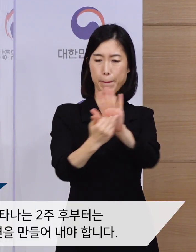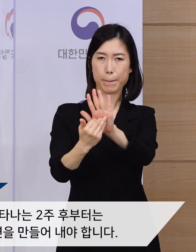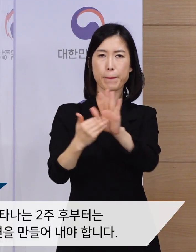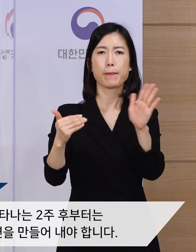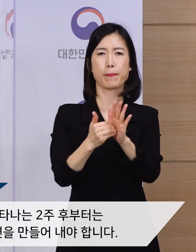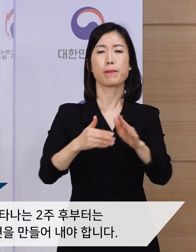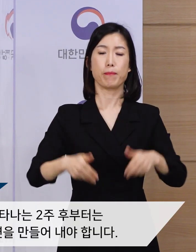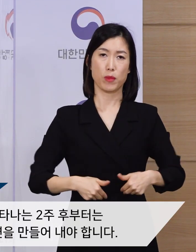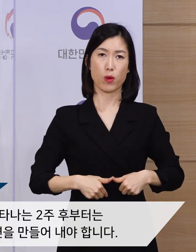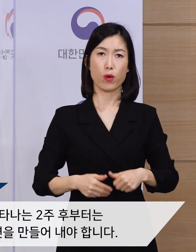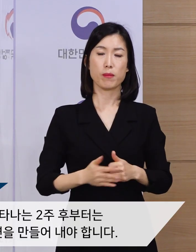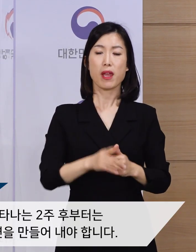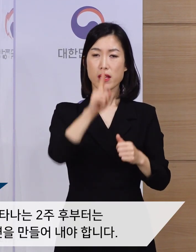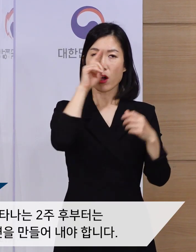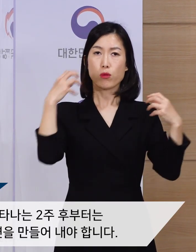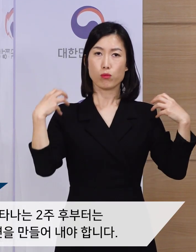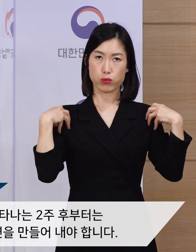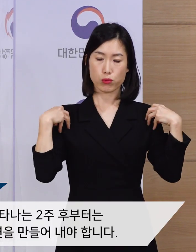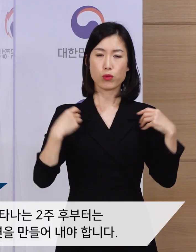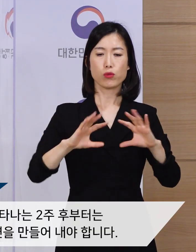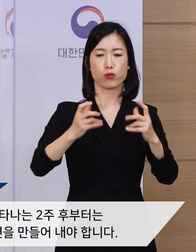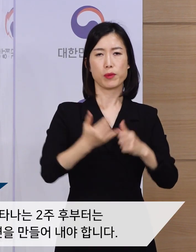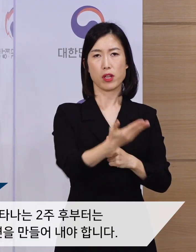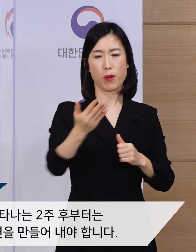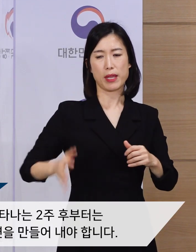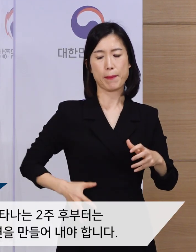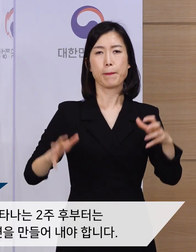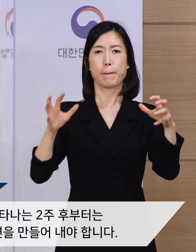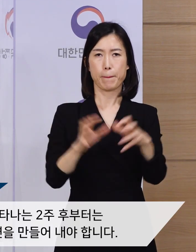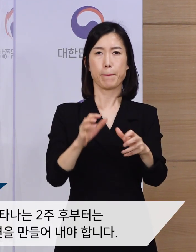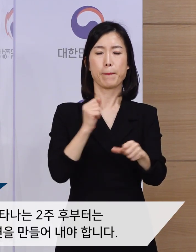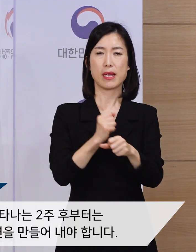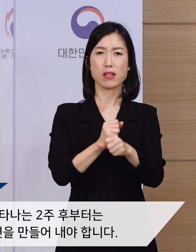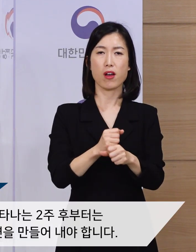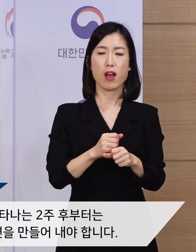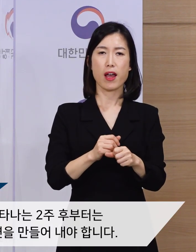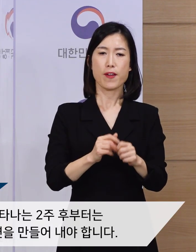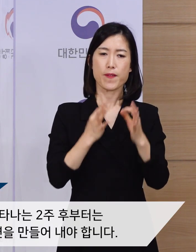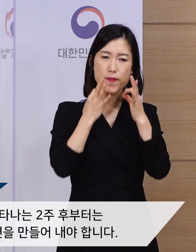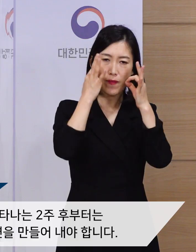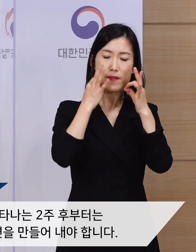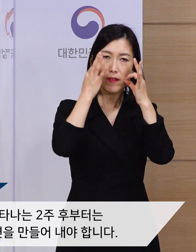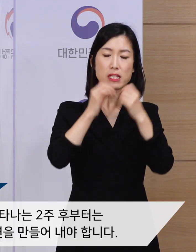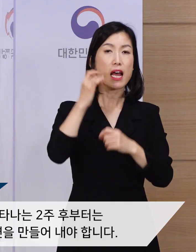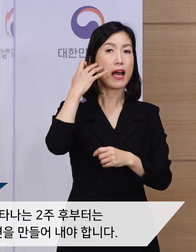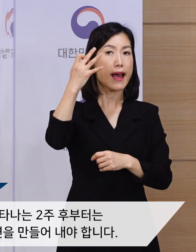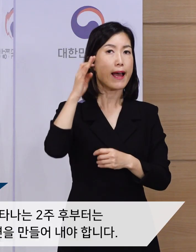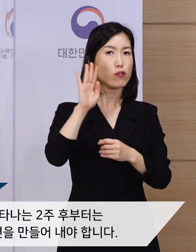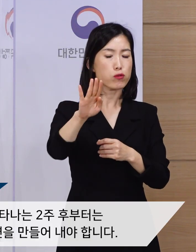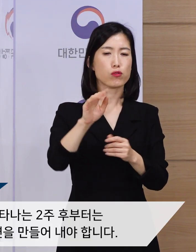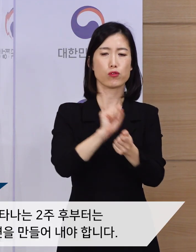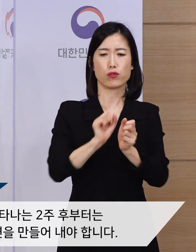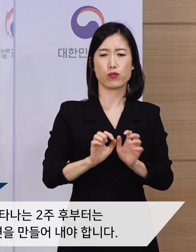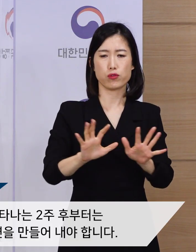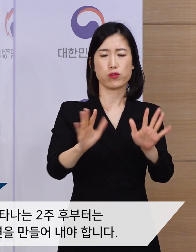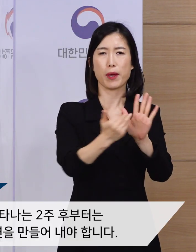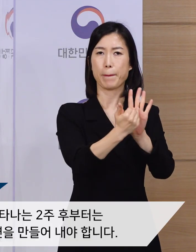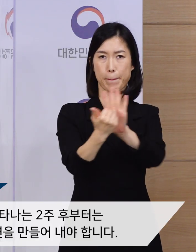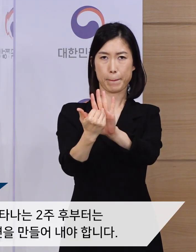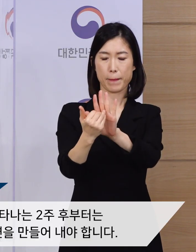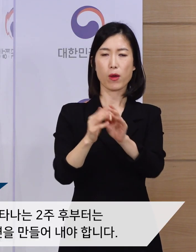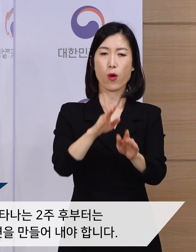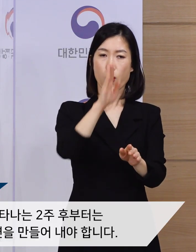정부와 국민들이 힘을 합쳐 거리두기 효과가 나타나는 2주 후부터는 지금의 확산세를 꺾고 환자